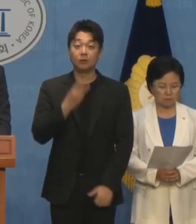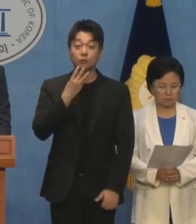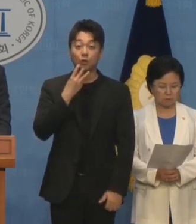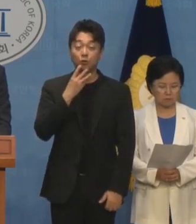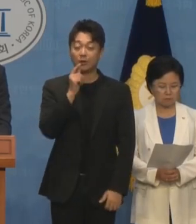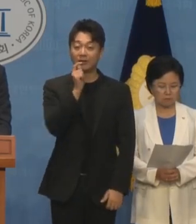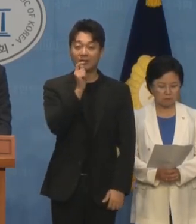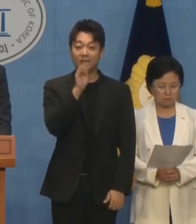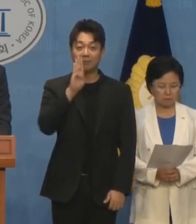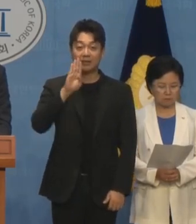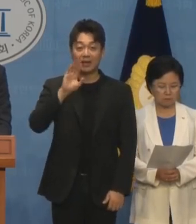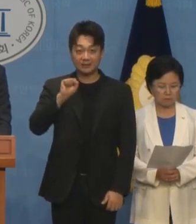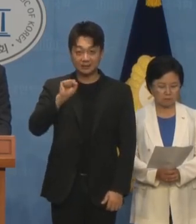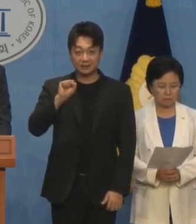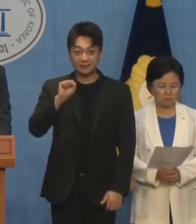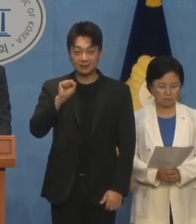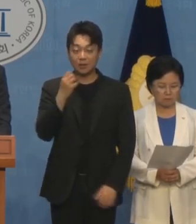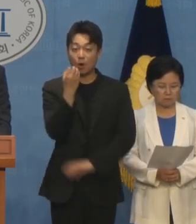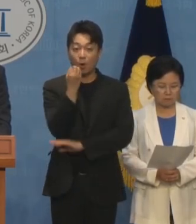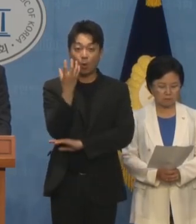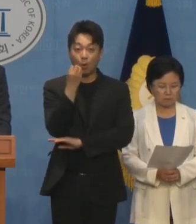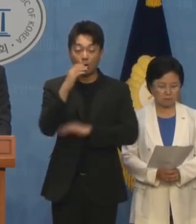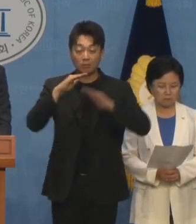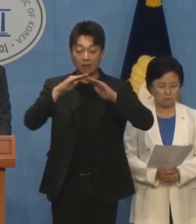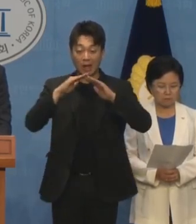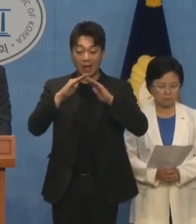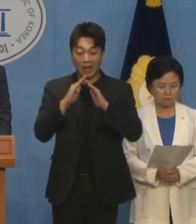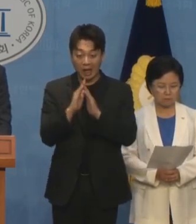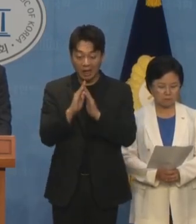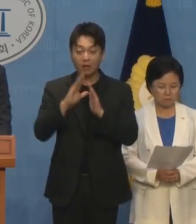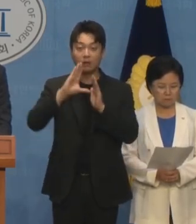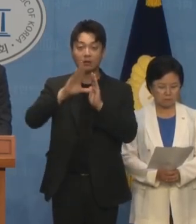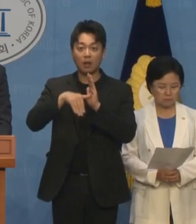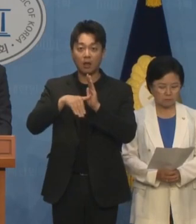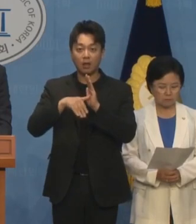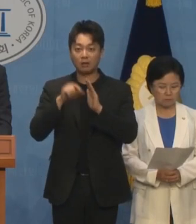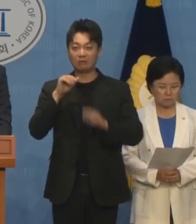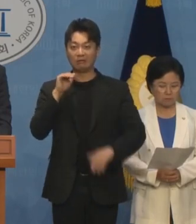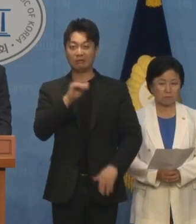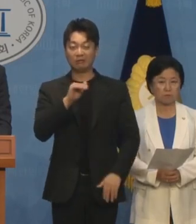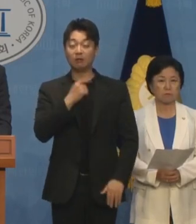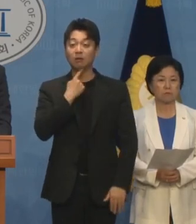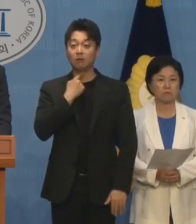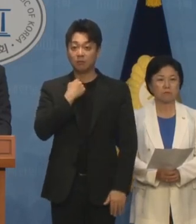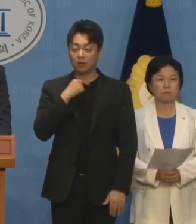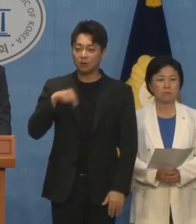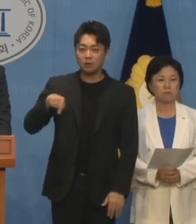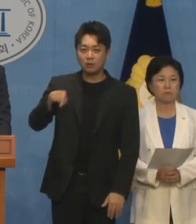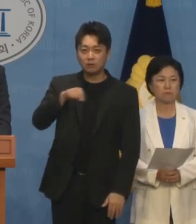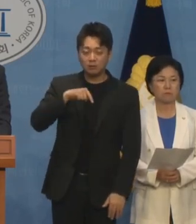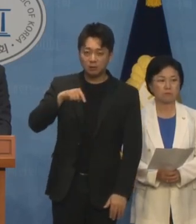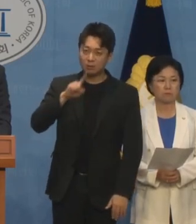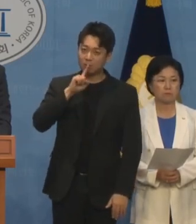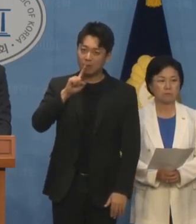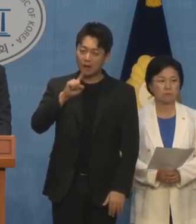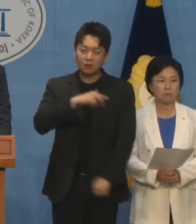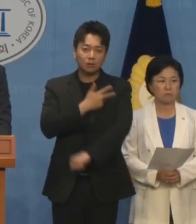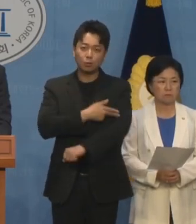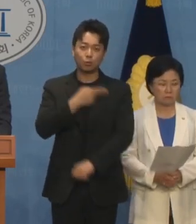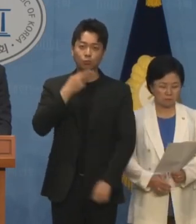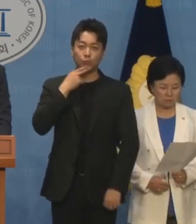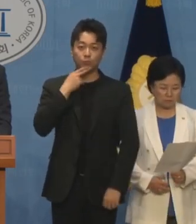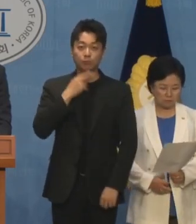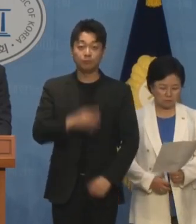기뢰에 서기까지 사태 악화에 일조한 장본인들이 할 말은 아닌 것 같습니다.